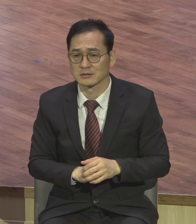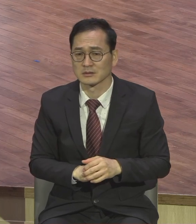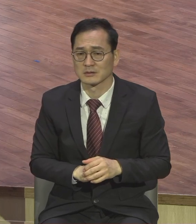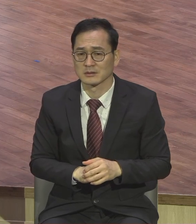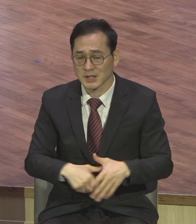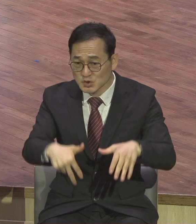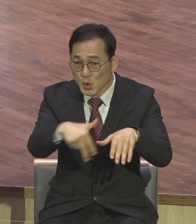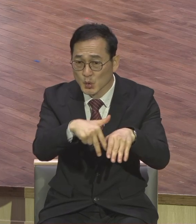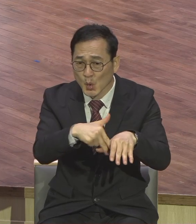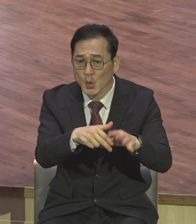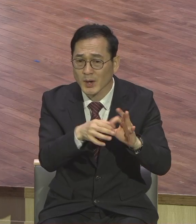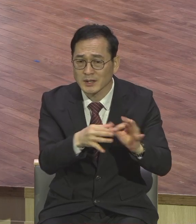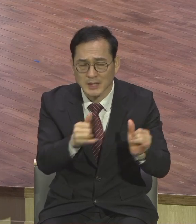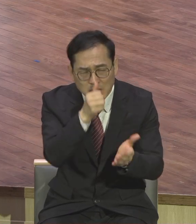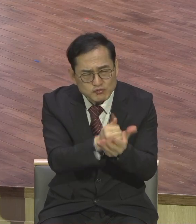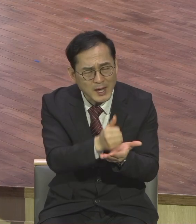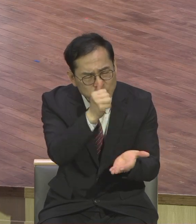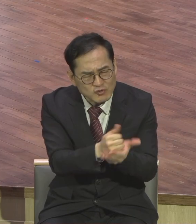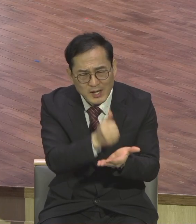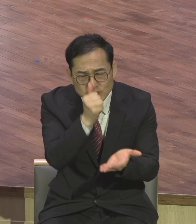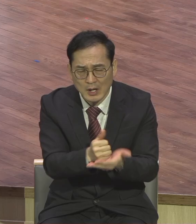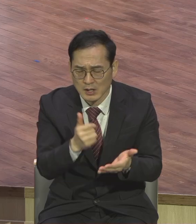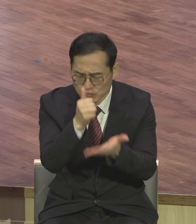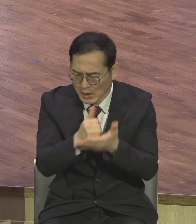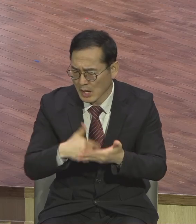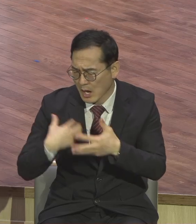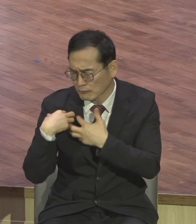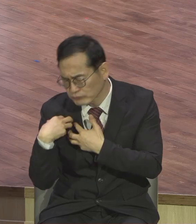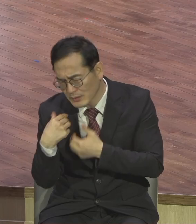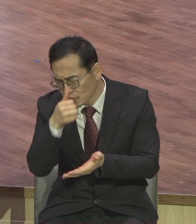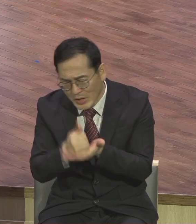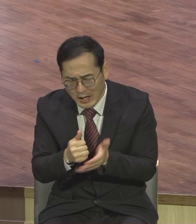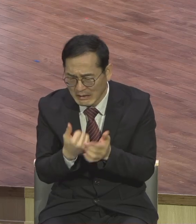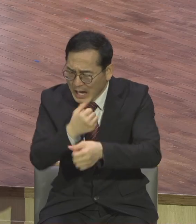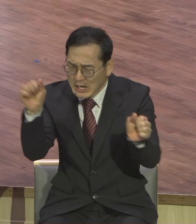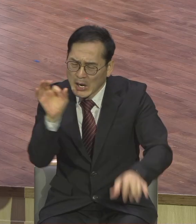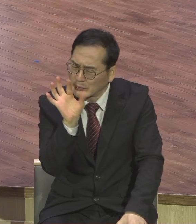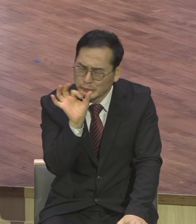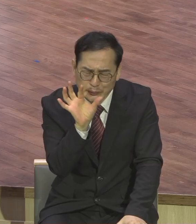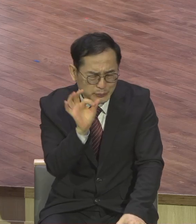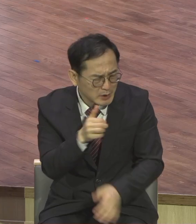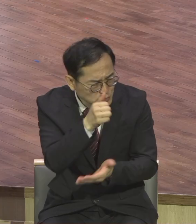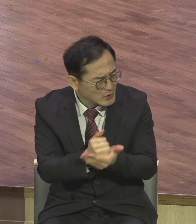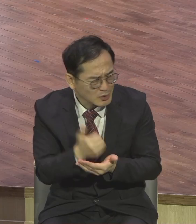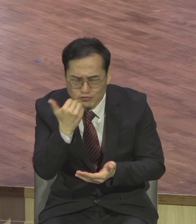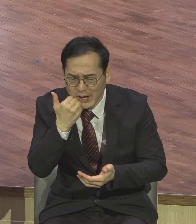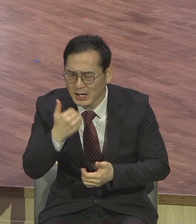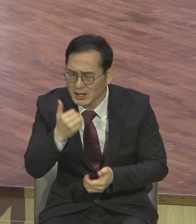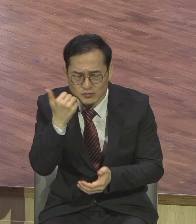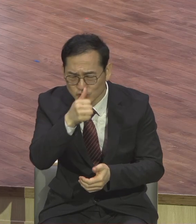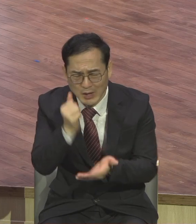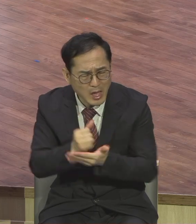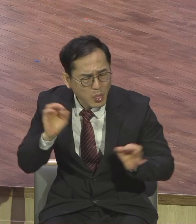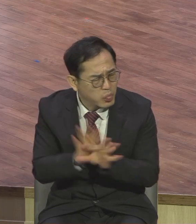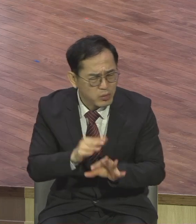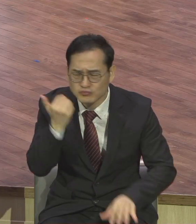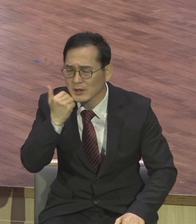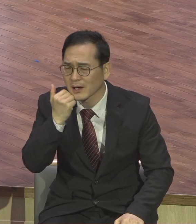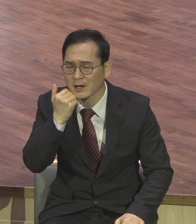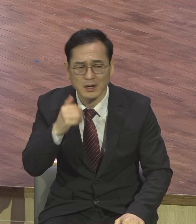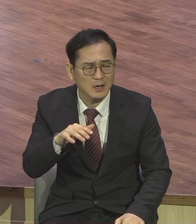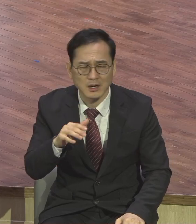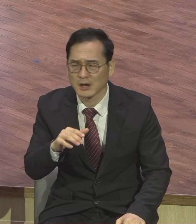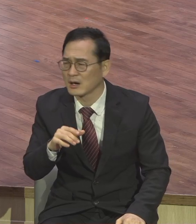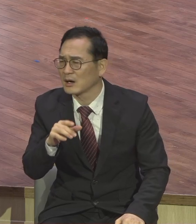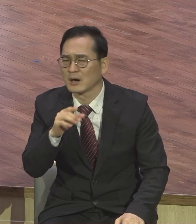모든 종교들은 죄, 죄, 죄, 죄, 모든 이 해결이 안 돼가지고 불안과 초조 속에 잡혀 살고